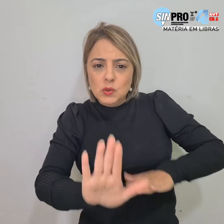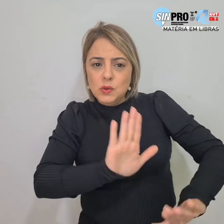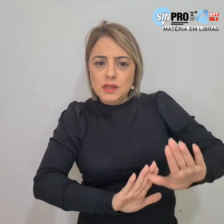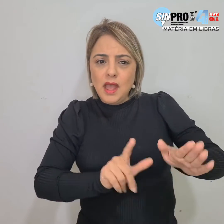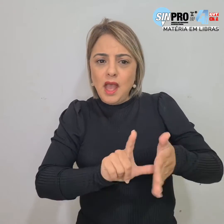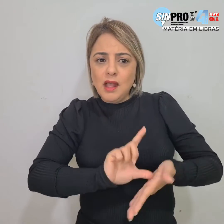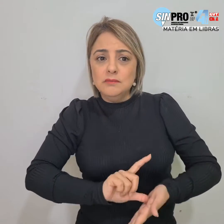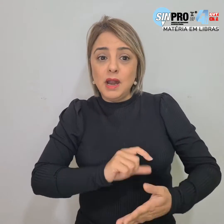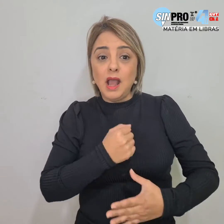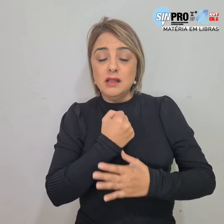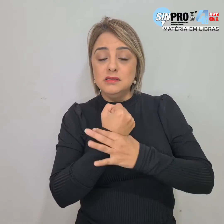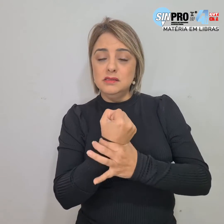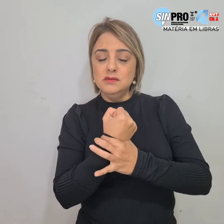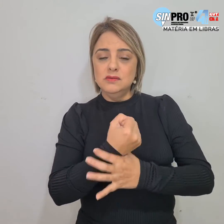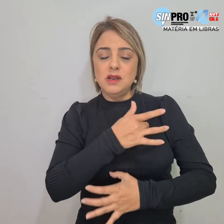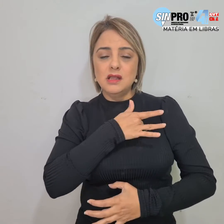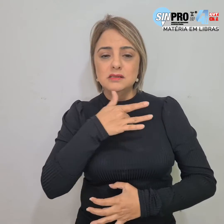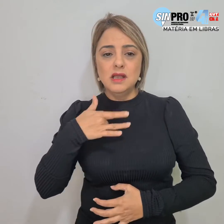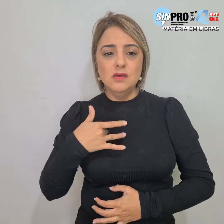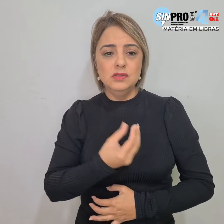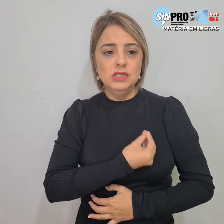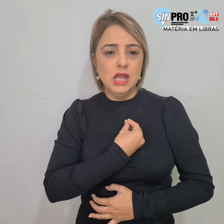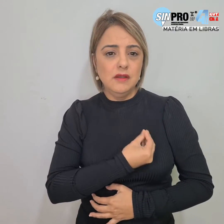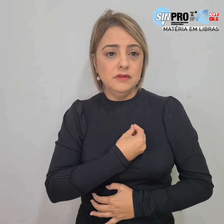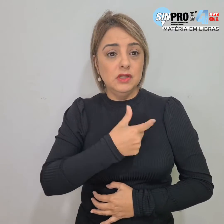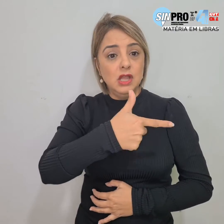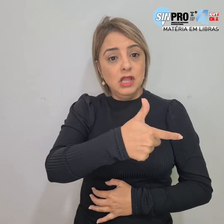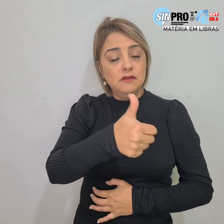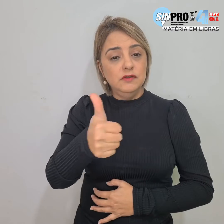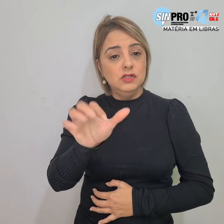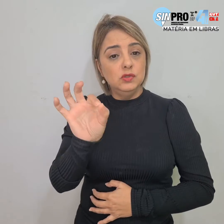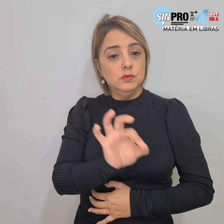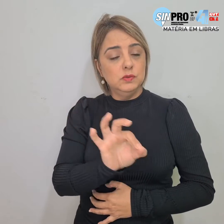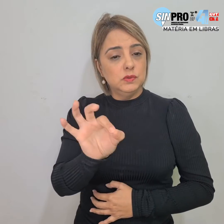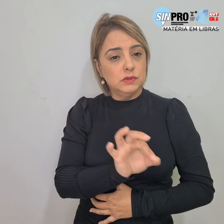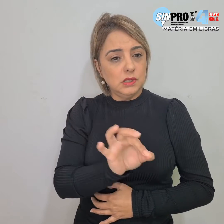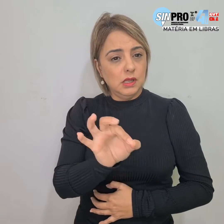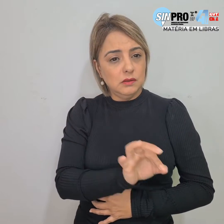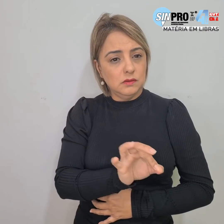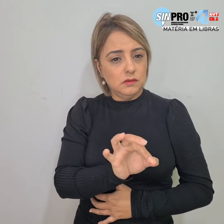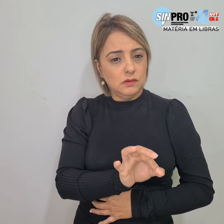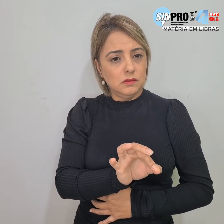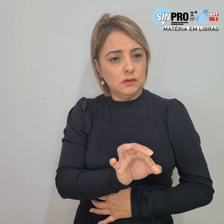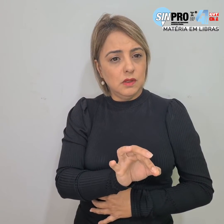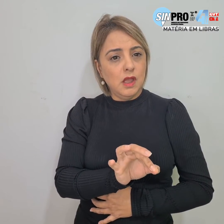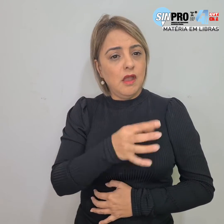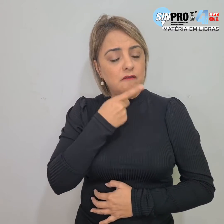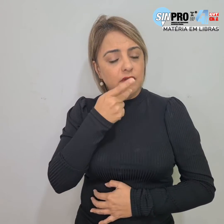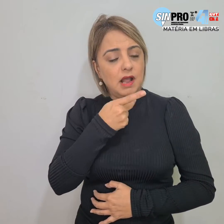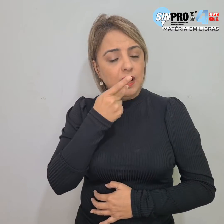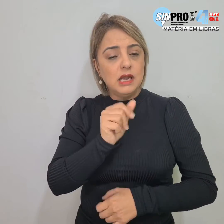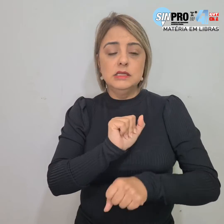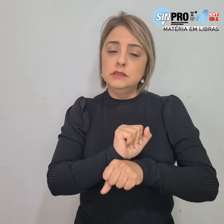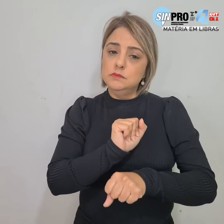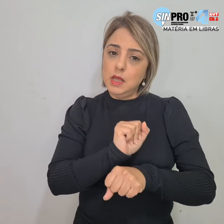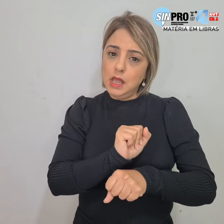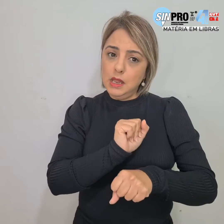saúde e 21,8% afirmaram que esperariam um pouco para saber como seria o